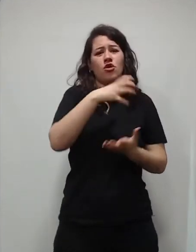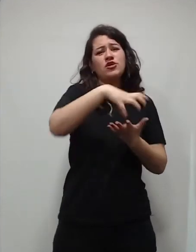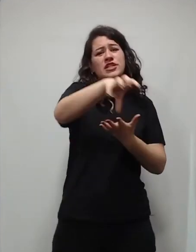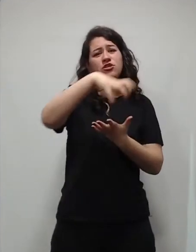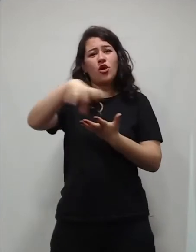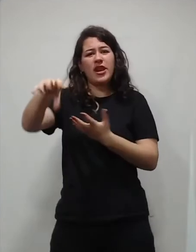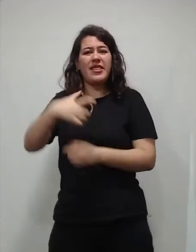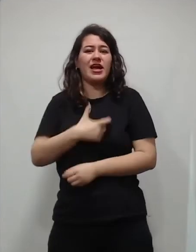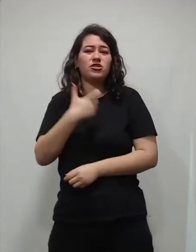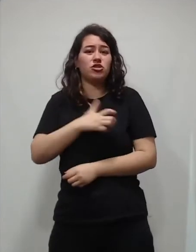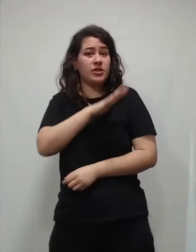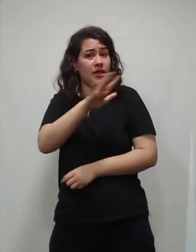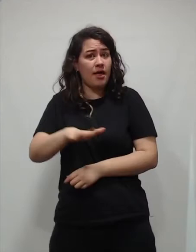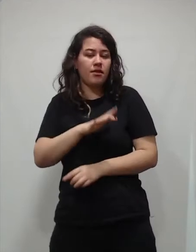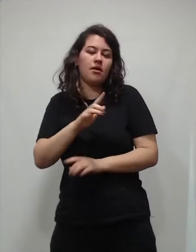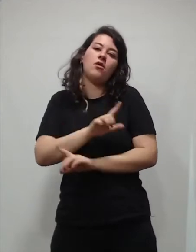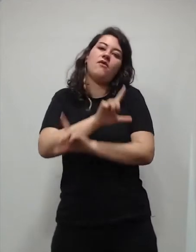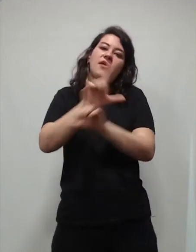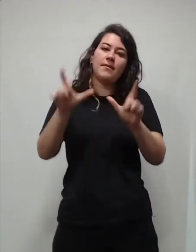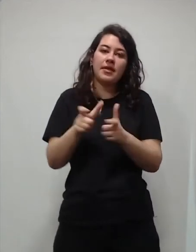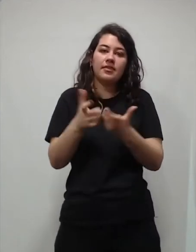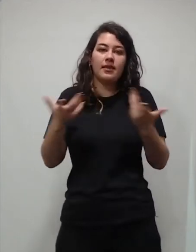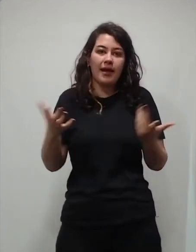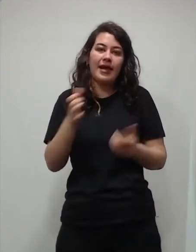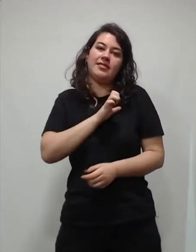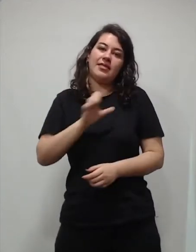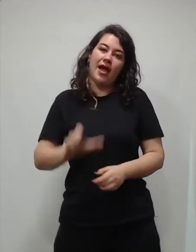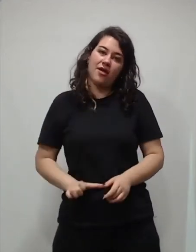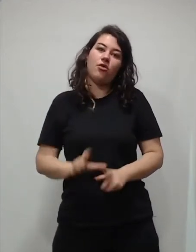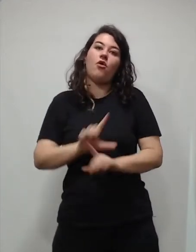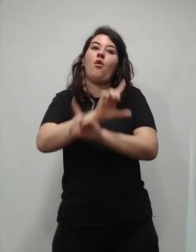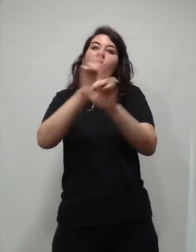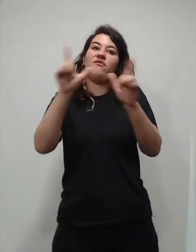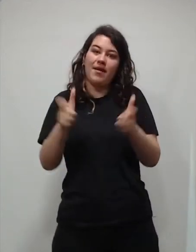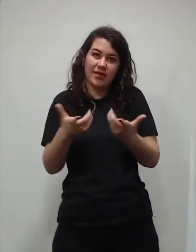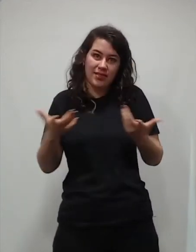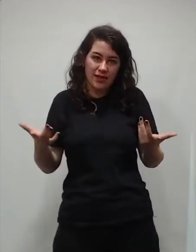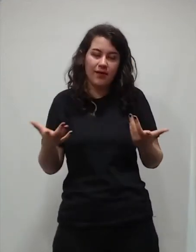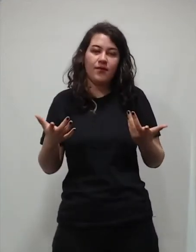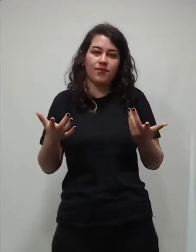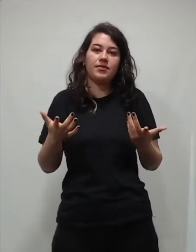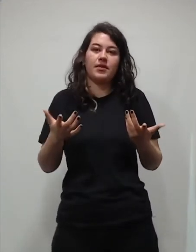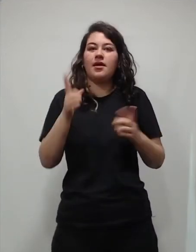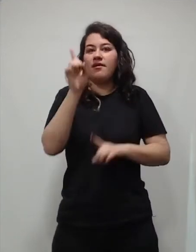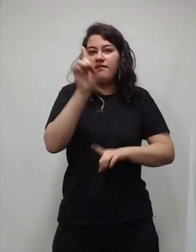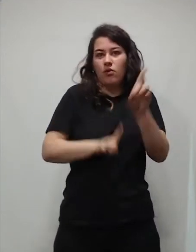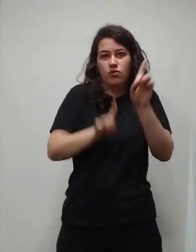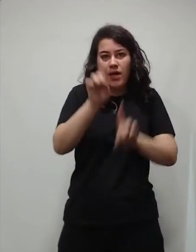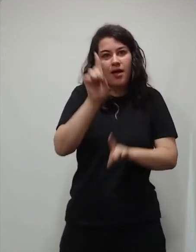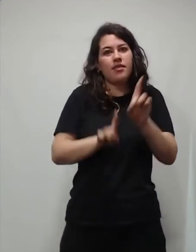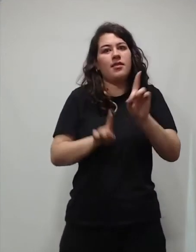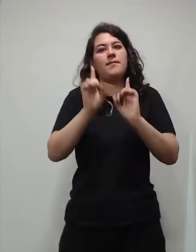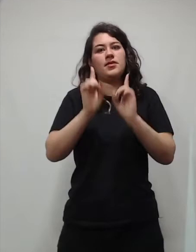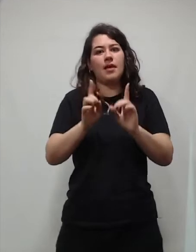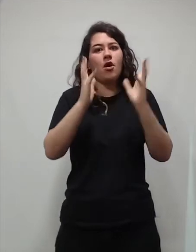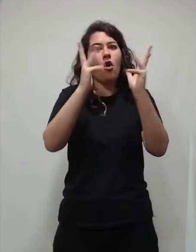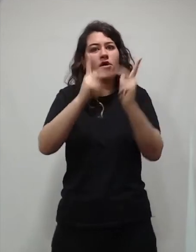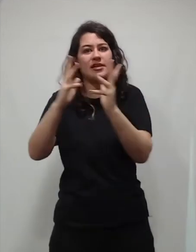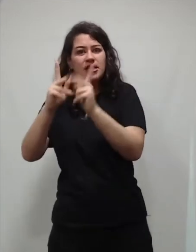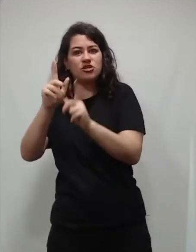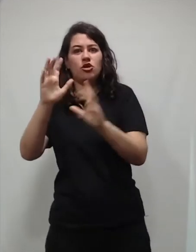de la sociedad. Por supuesto el Estado, por supuesto la academia, pero también las